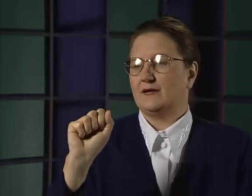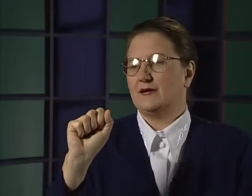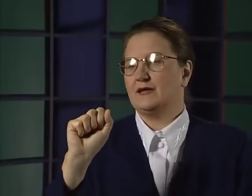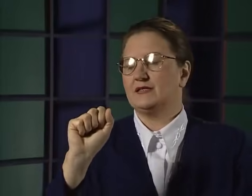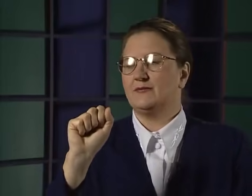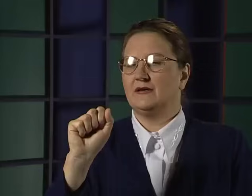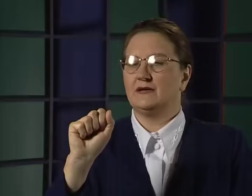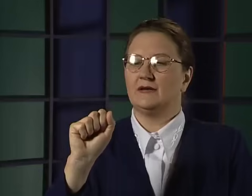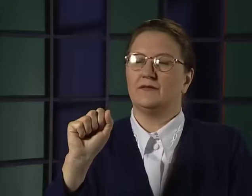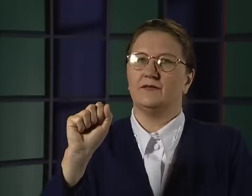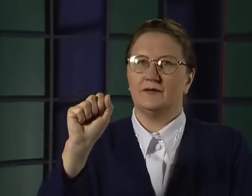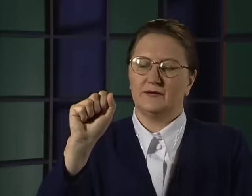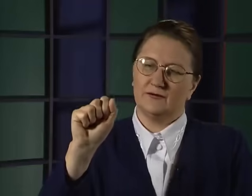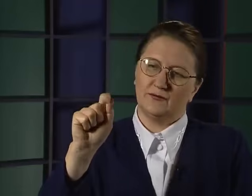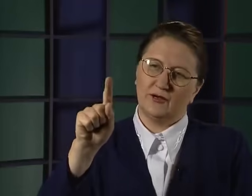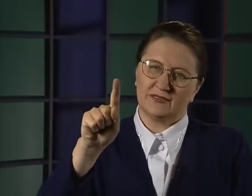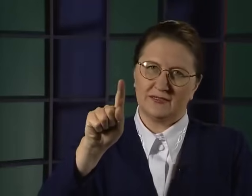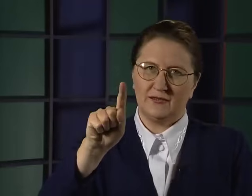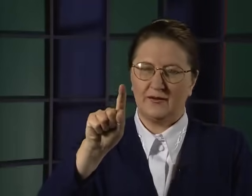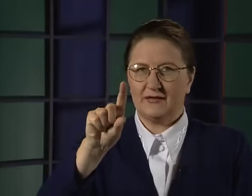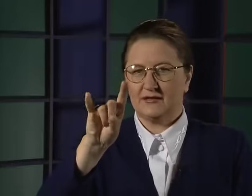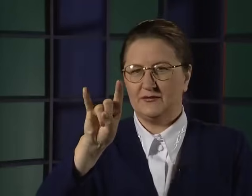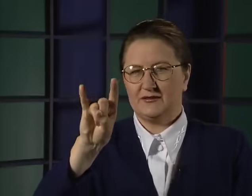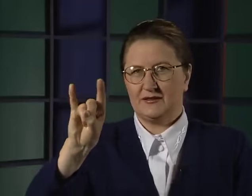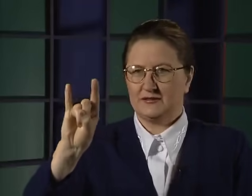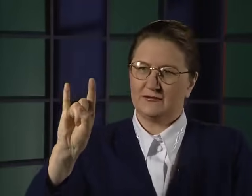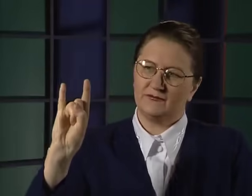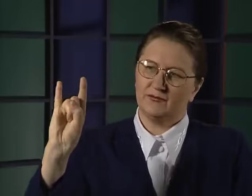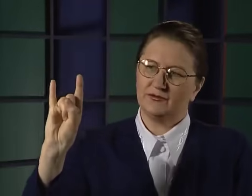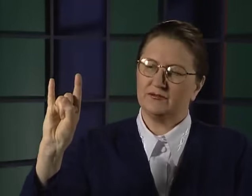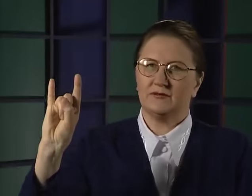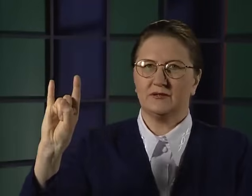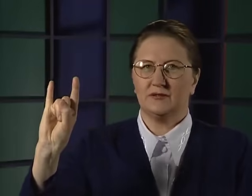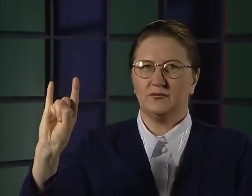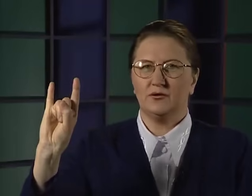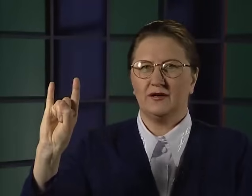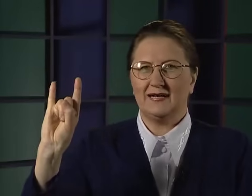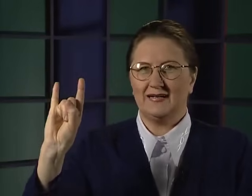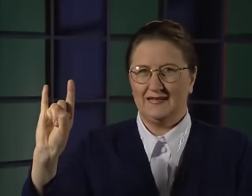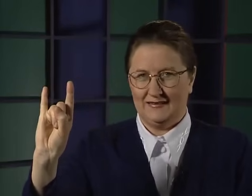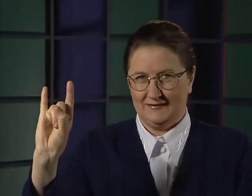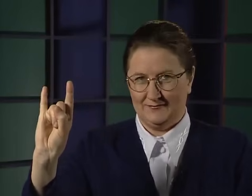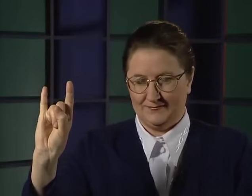Если мы указательный палец и мизинец выпустим, буква «Ы».